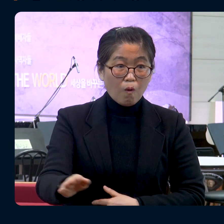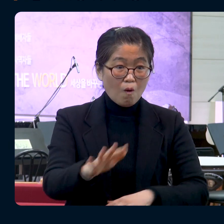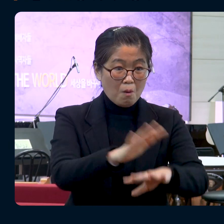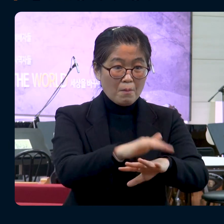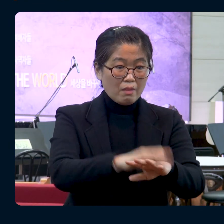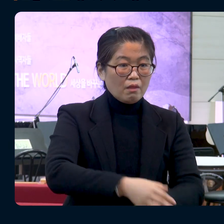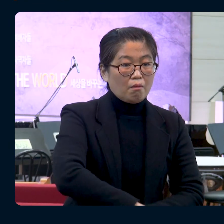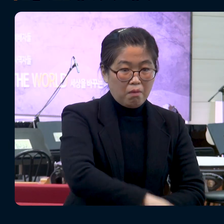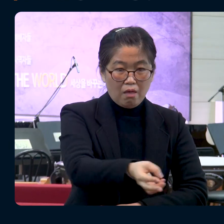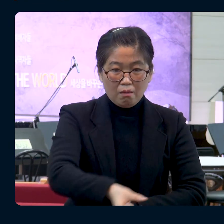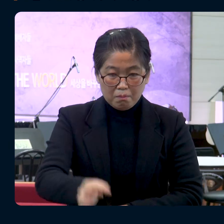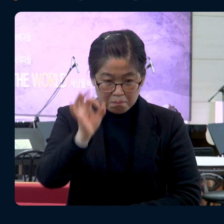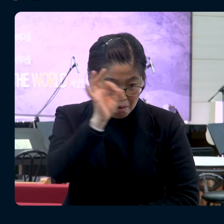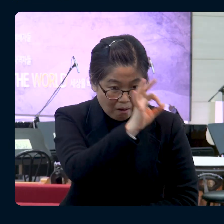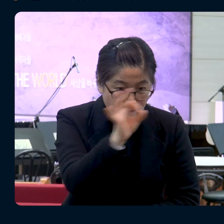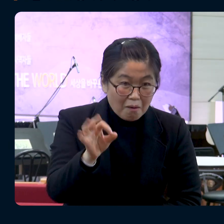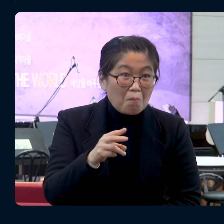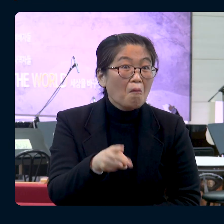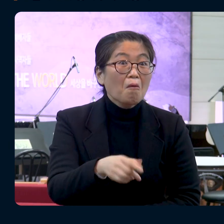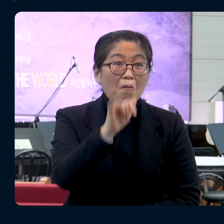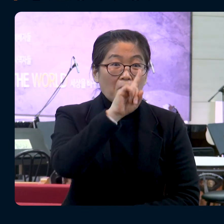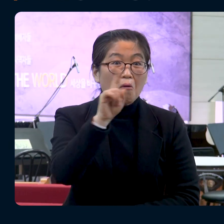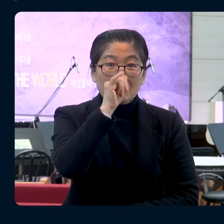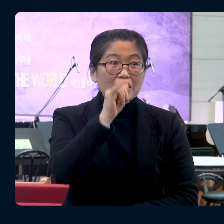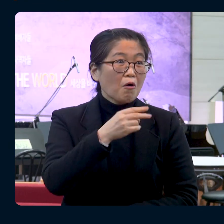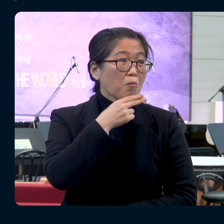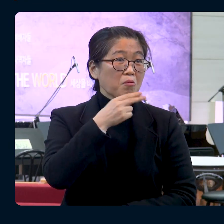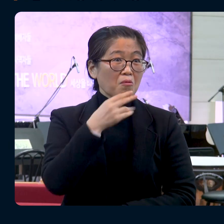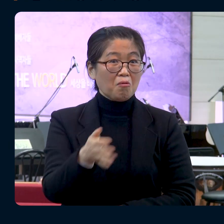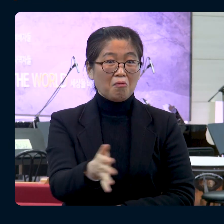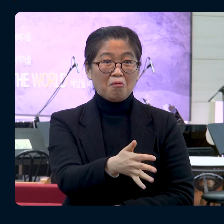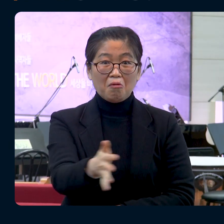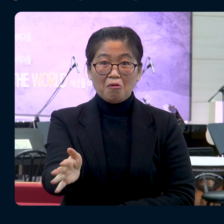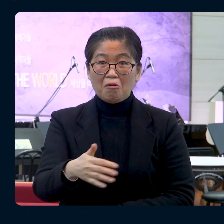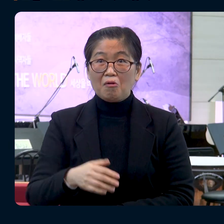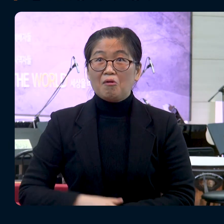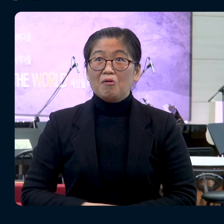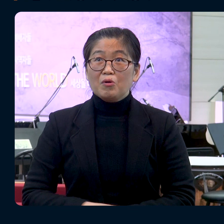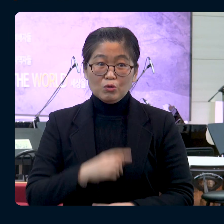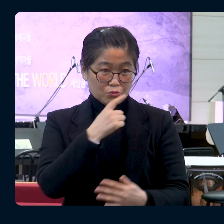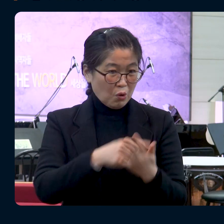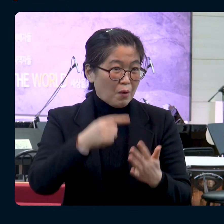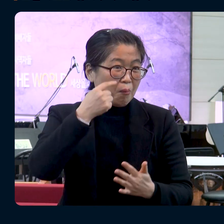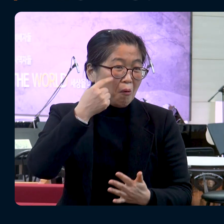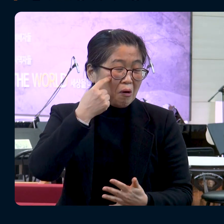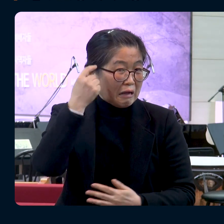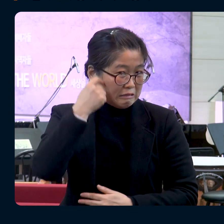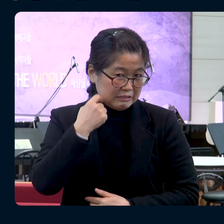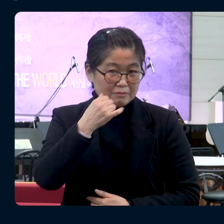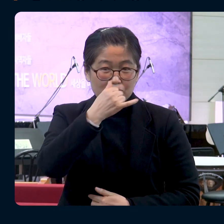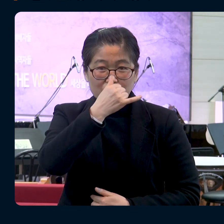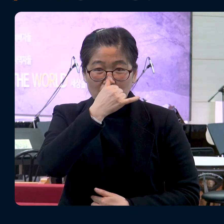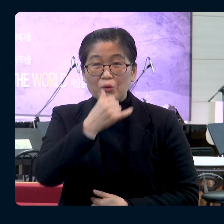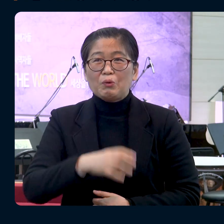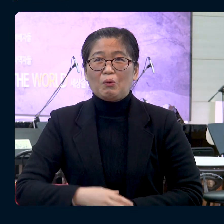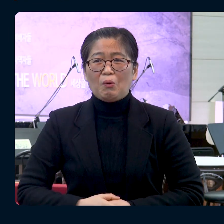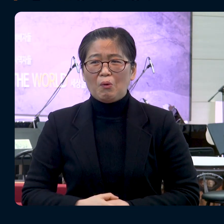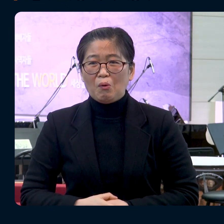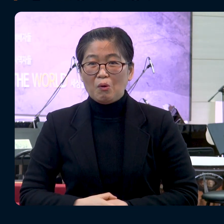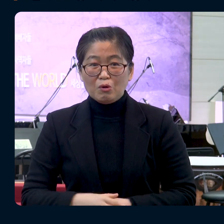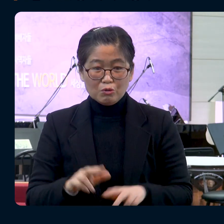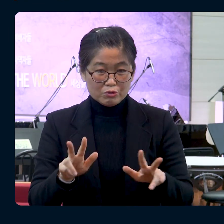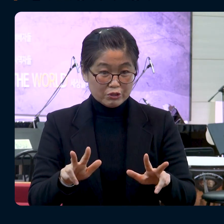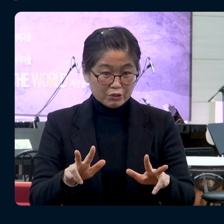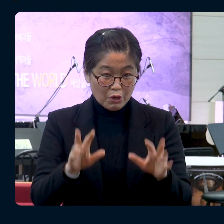빈밭에 씨 뿌려보세요. 뭐가 보이나? 아무것도 안 보이죠. 얼마나 기다려야 하는지, 어떻게 해야 되는지 정말 손해보는 것 같고 그냥 없어지는 것처럼 보일